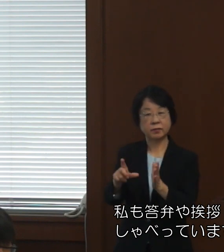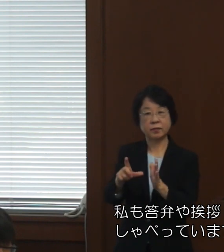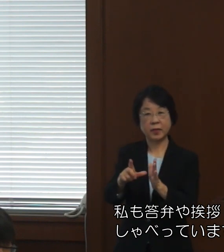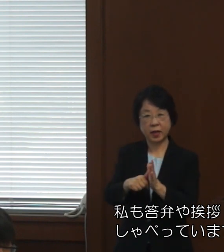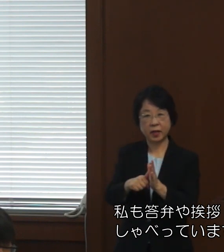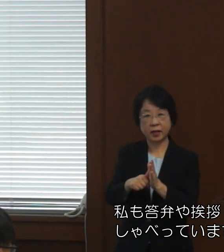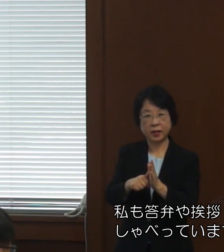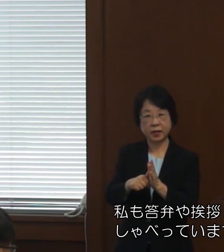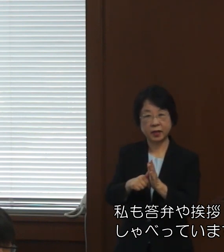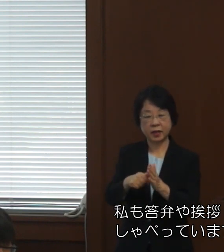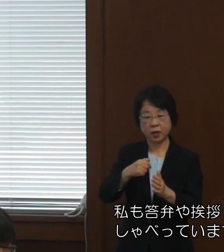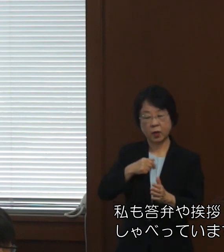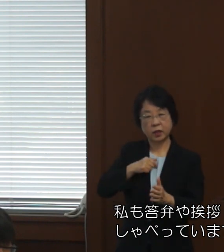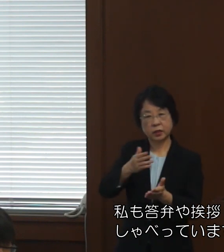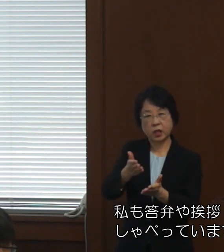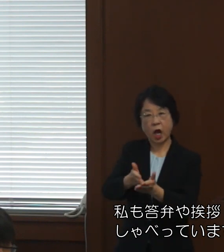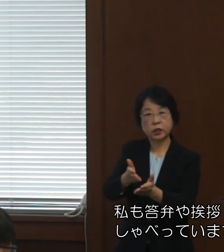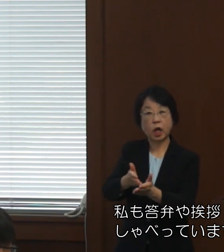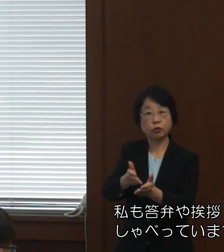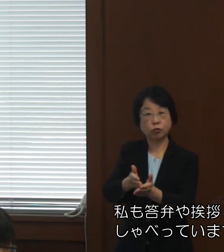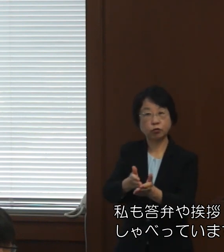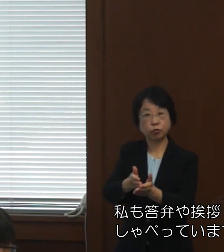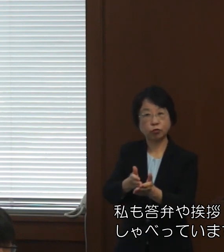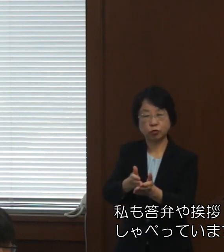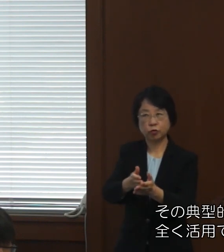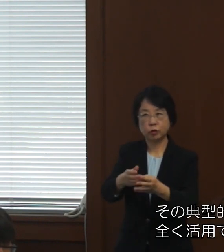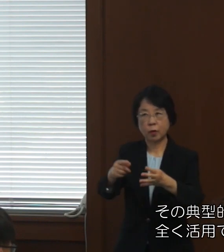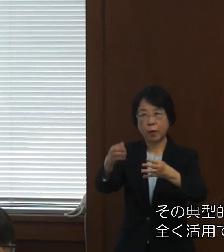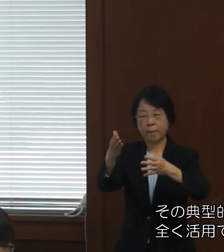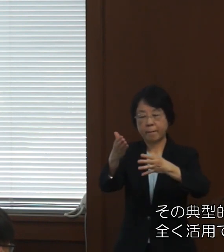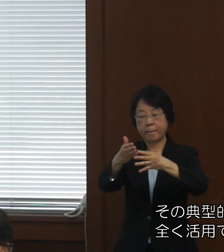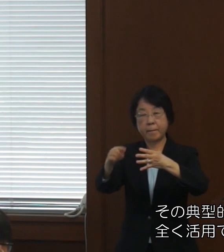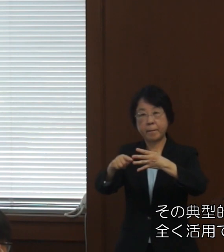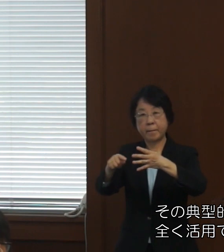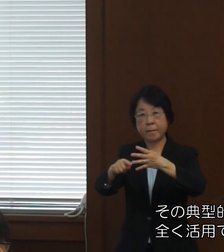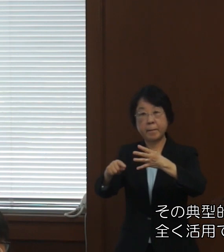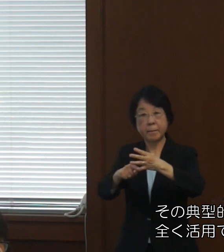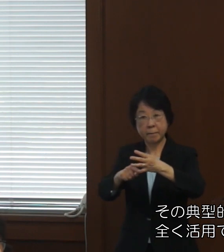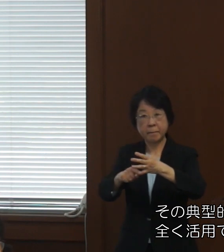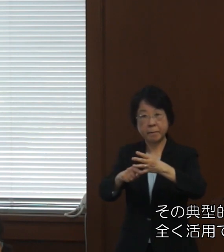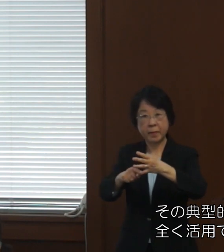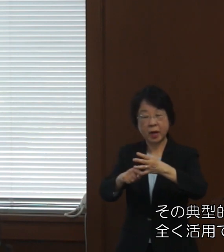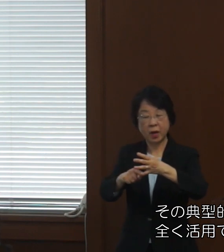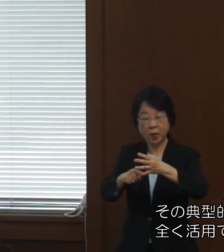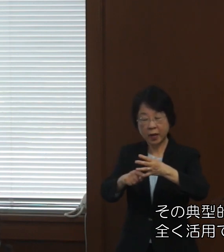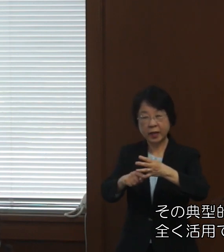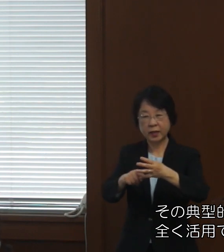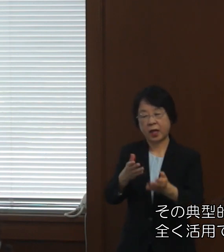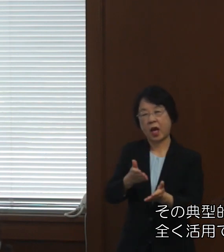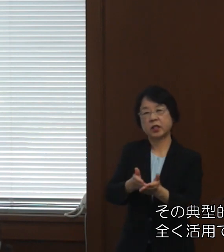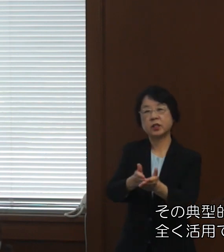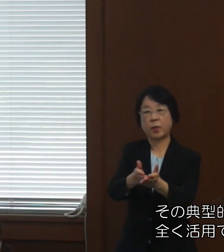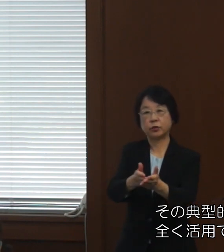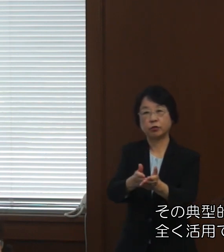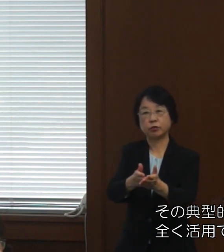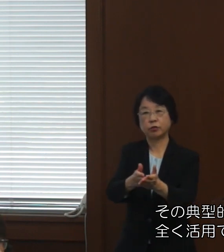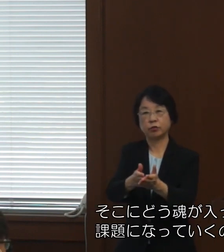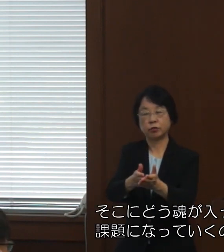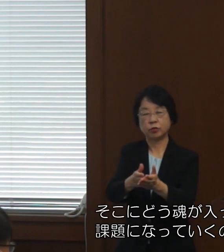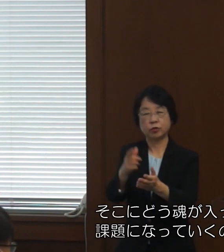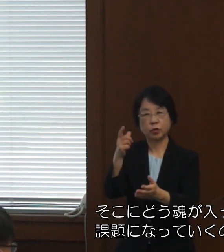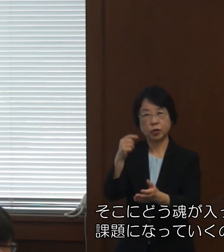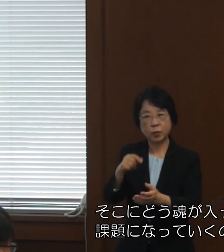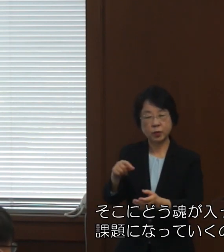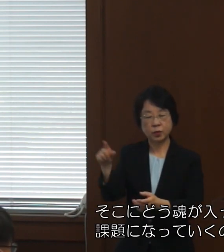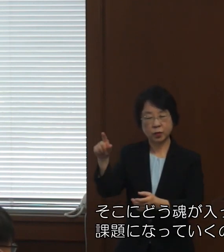トピックスに分けてしゃべってますからその定型的なやつを出されてもまた活用できないわけ